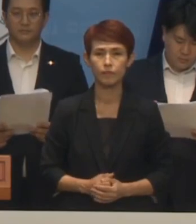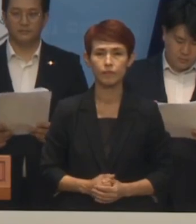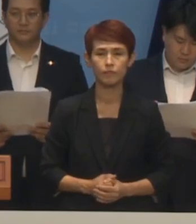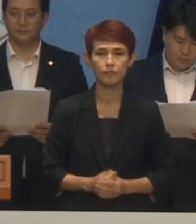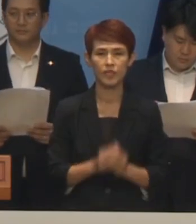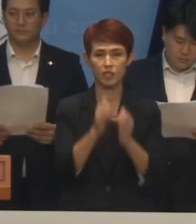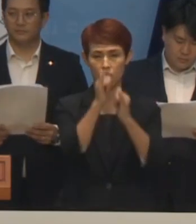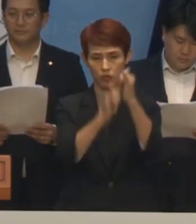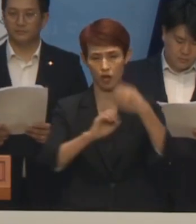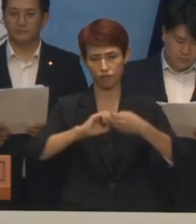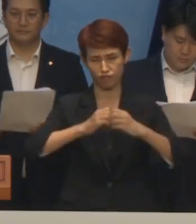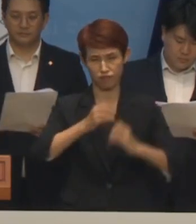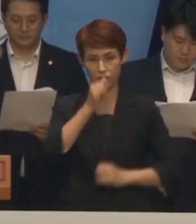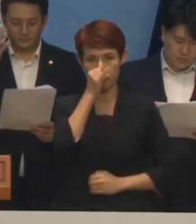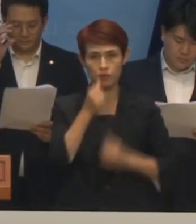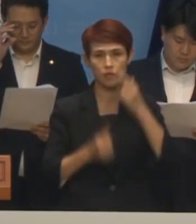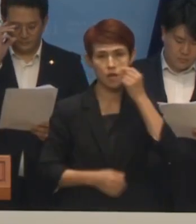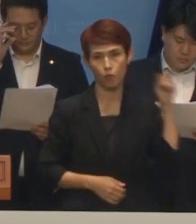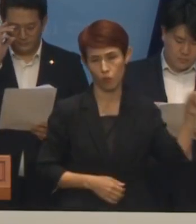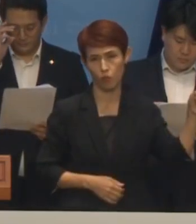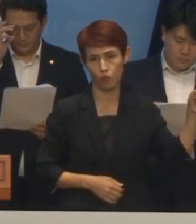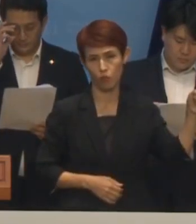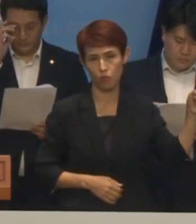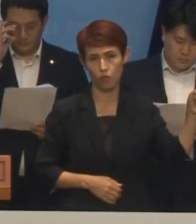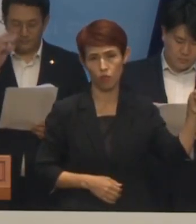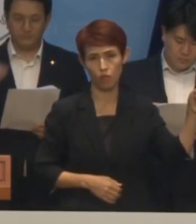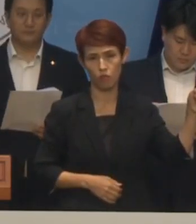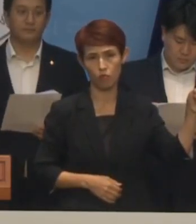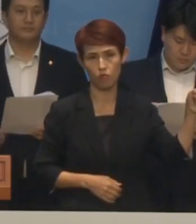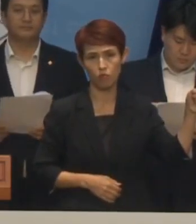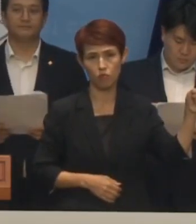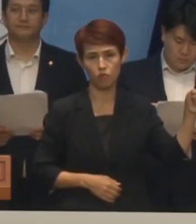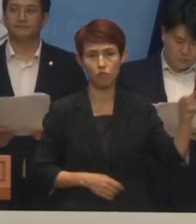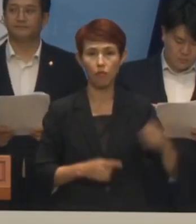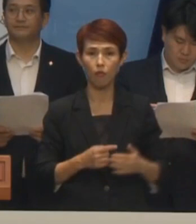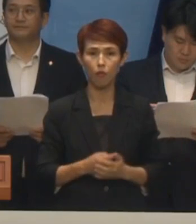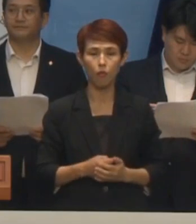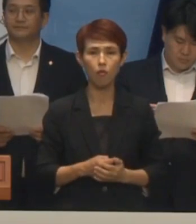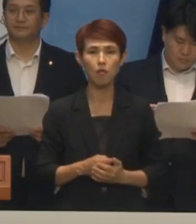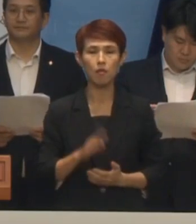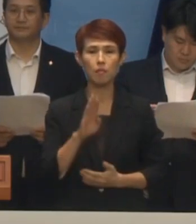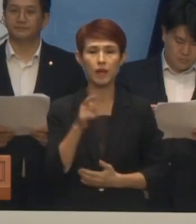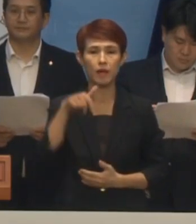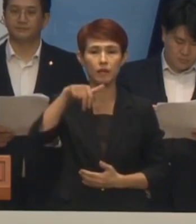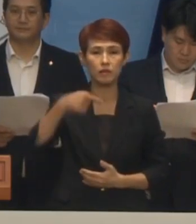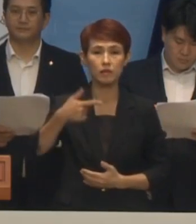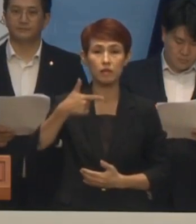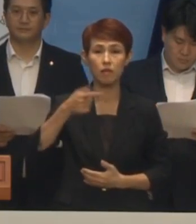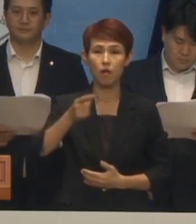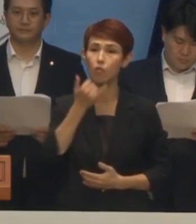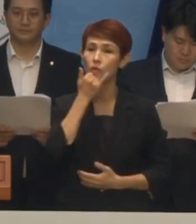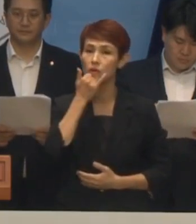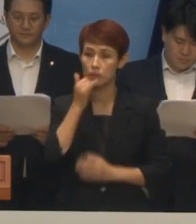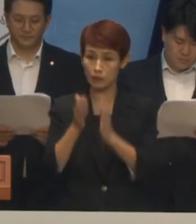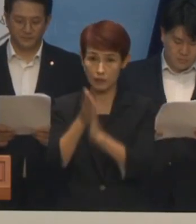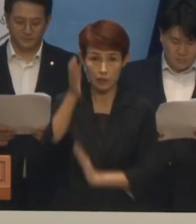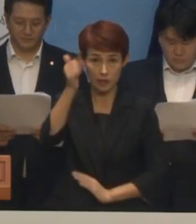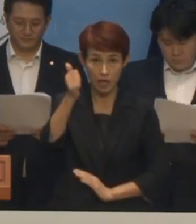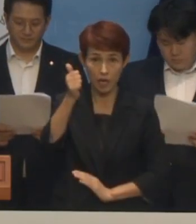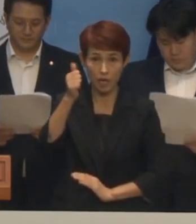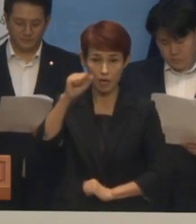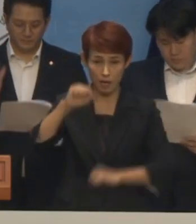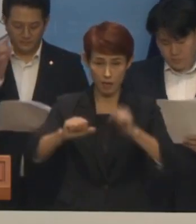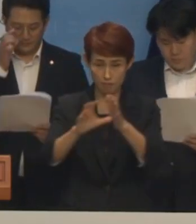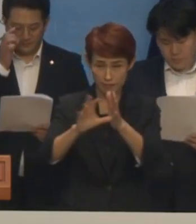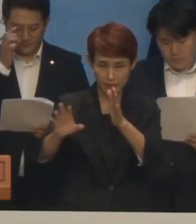역사 왜곡을 자행하는 일본, 여기에 부안내동하는 카이 베그너 시장은 당장 부당한 행위를